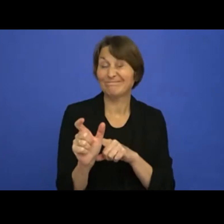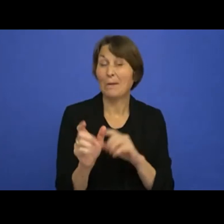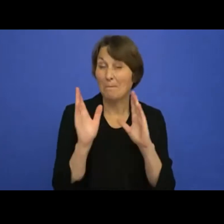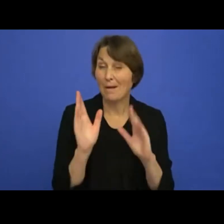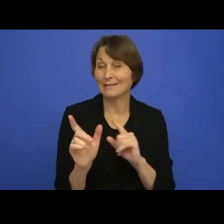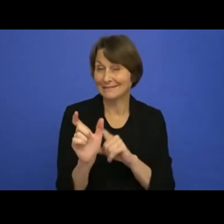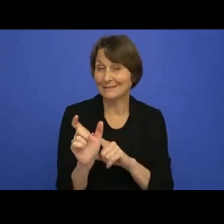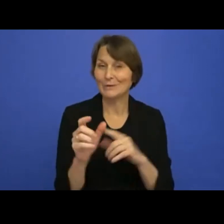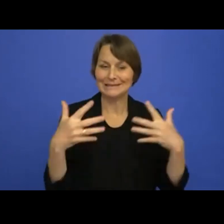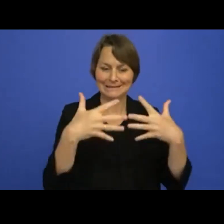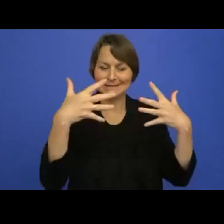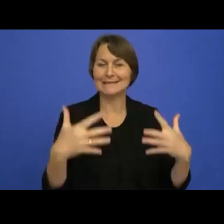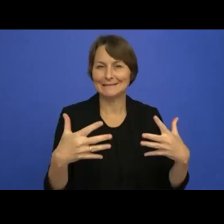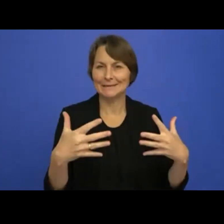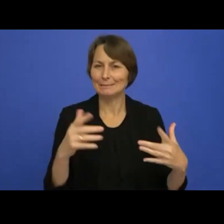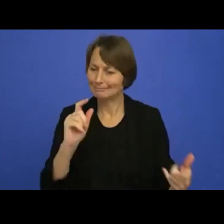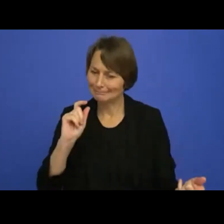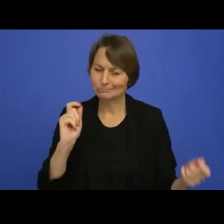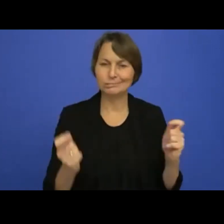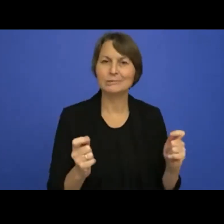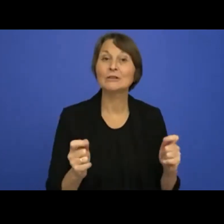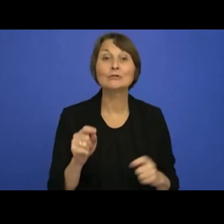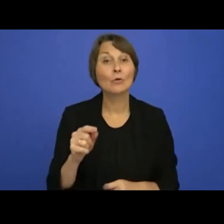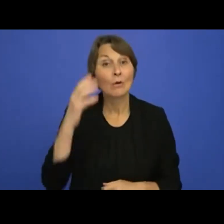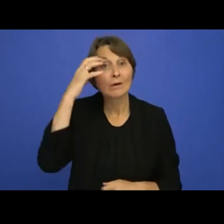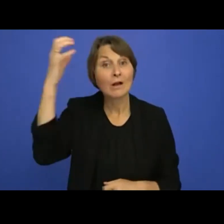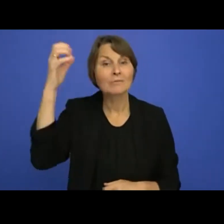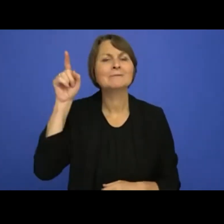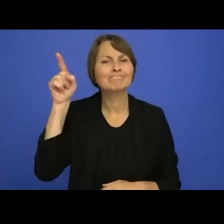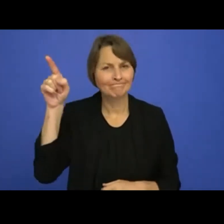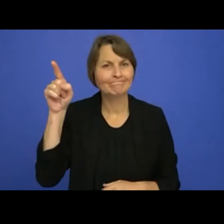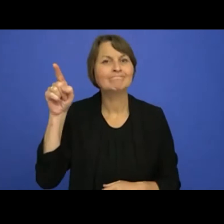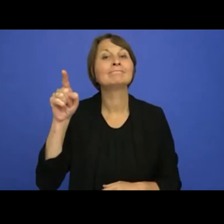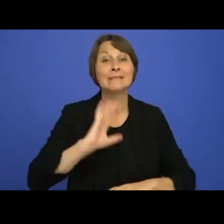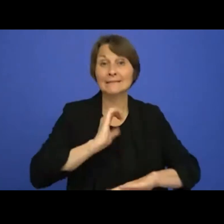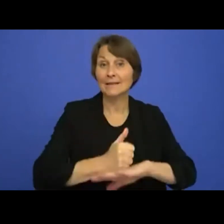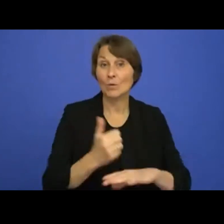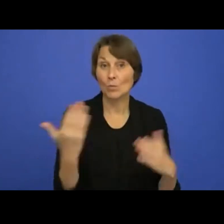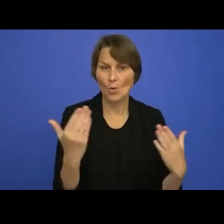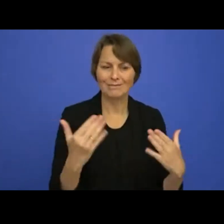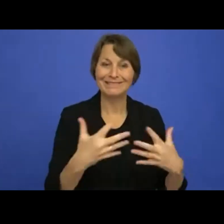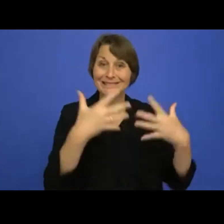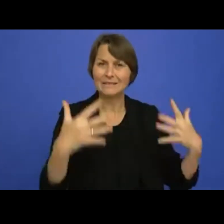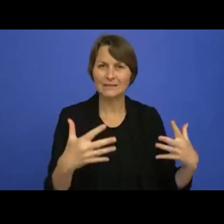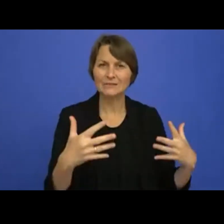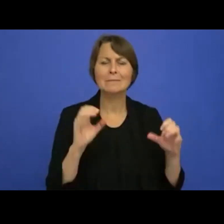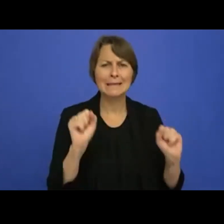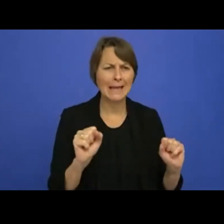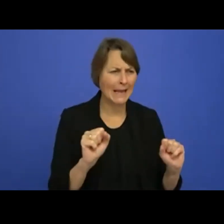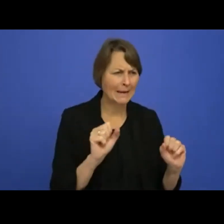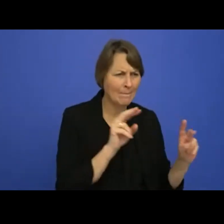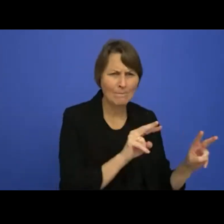Alors, le mot important, c'est système. Il faut des systèmes de suivi